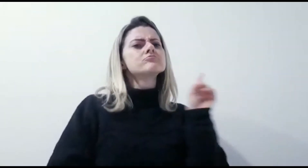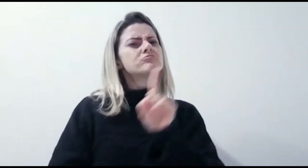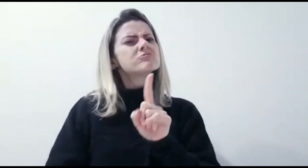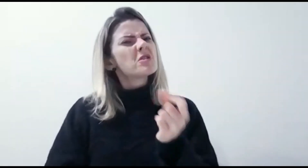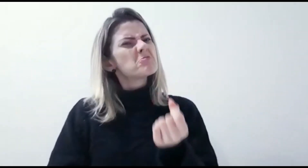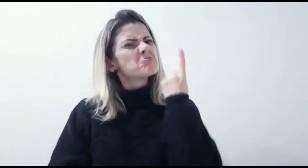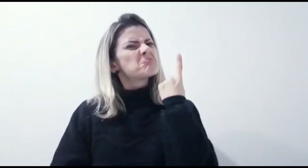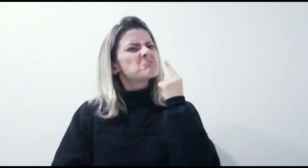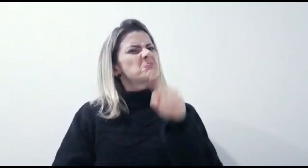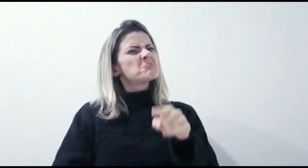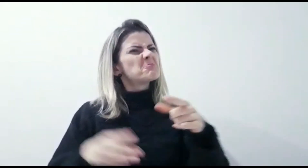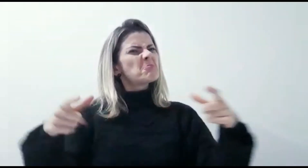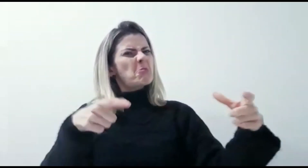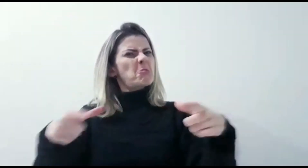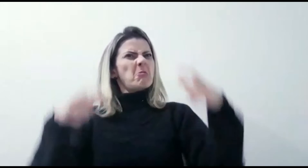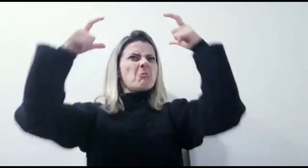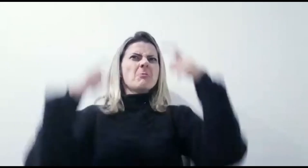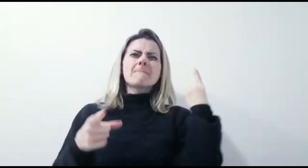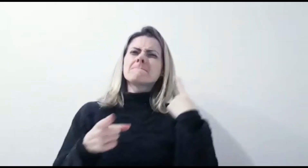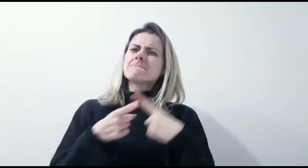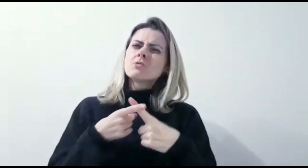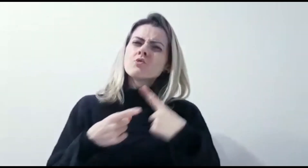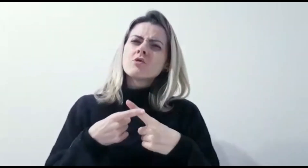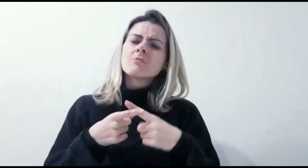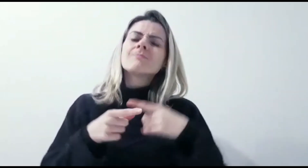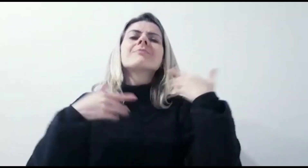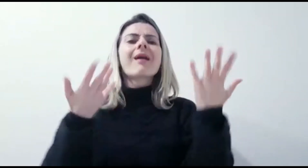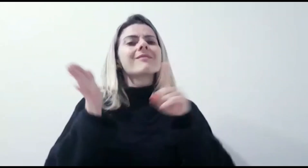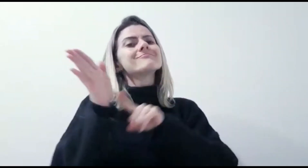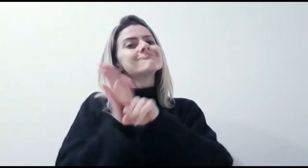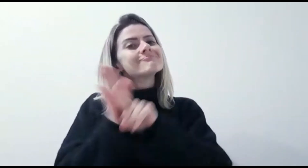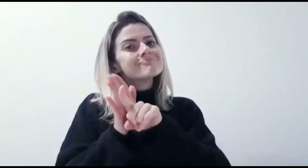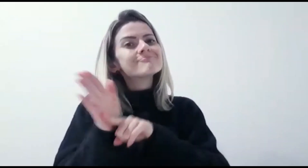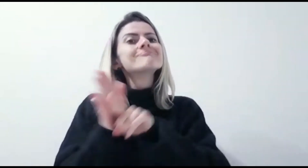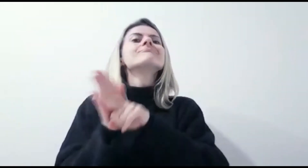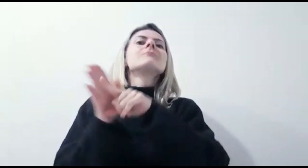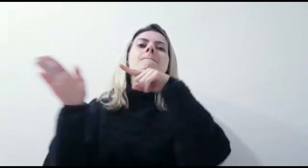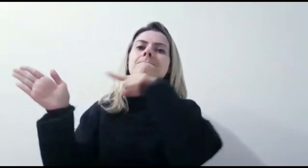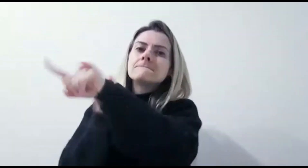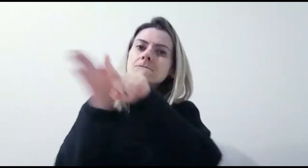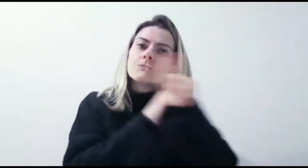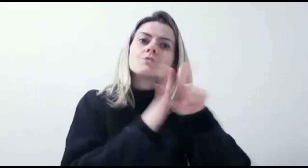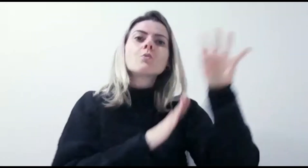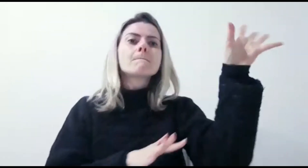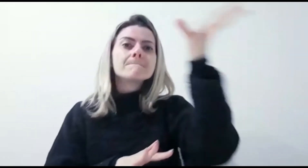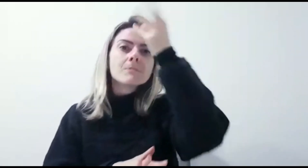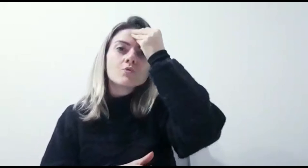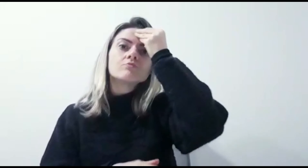as manifestações dos espíritos. Kardec custou acreditar naquilo, mas depois, com várias pesquisas e